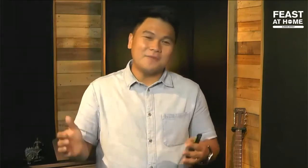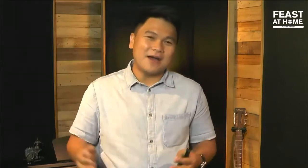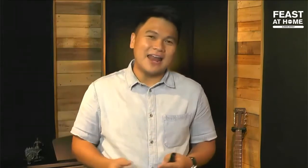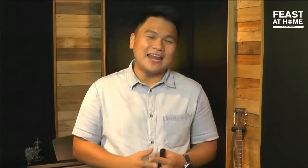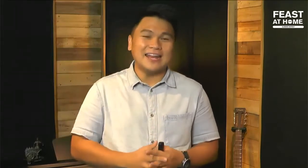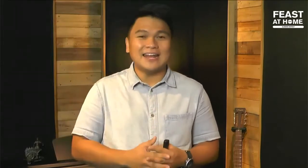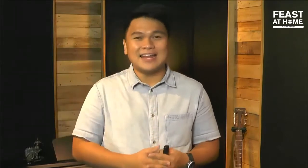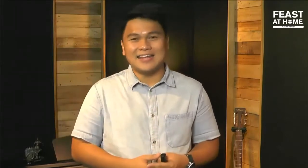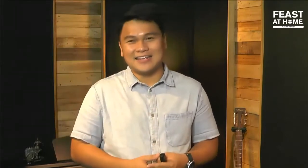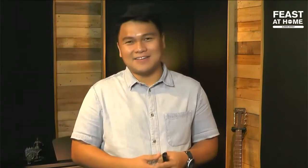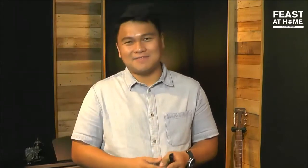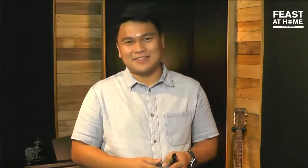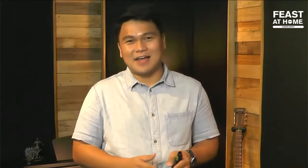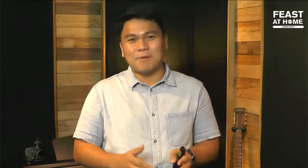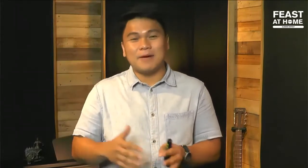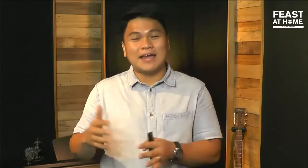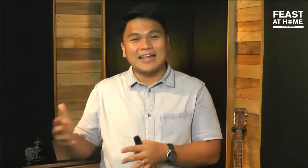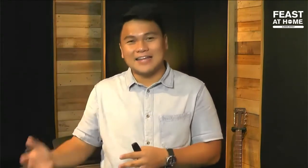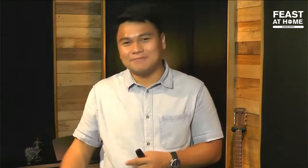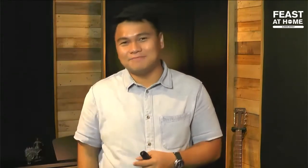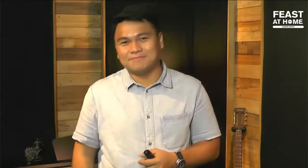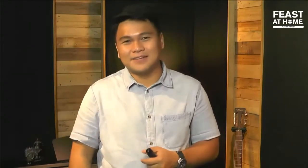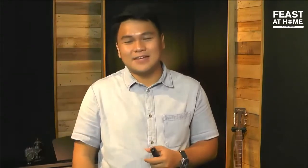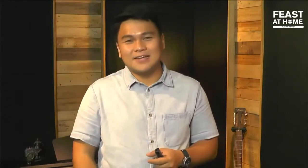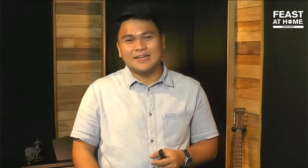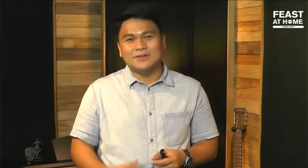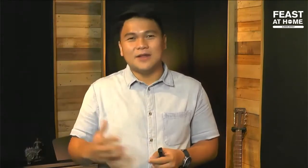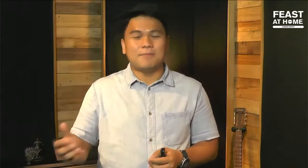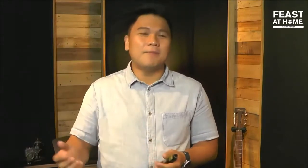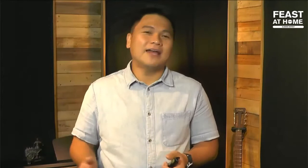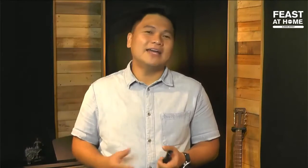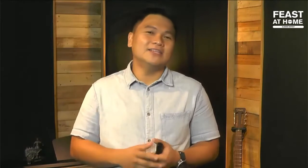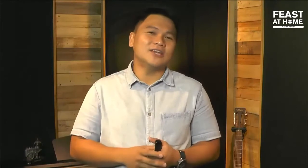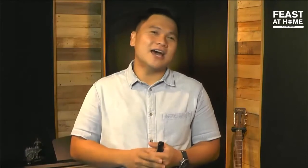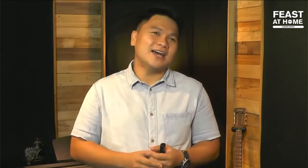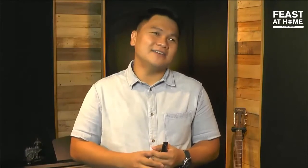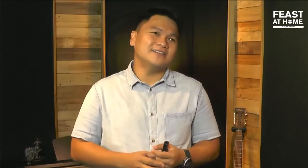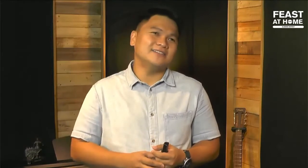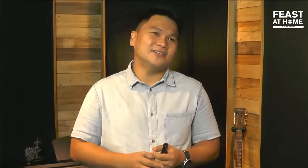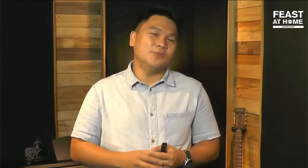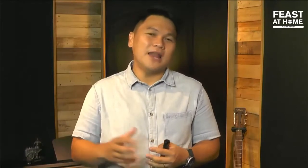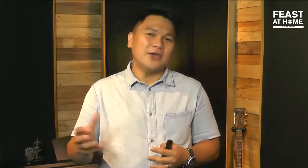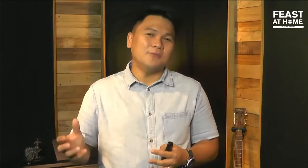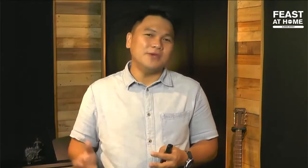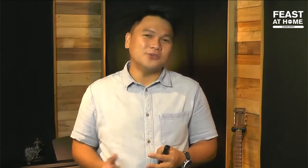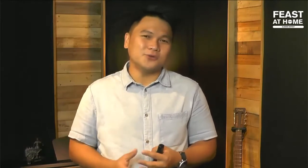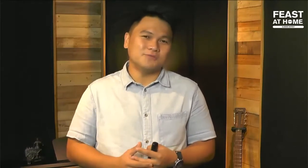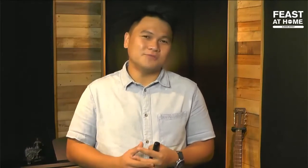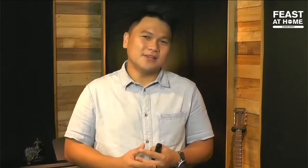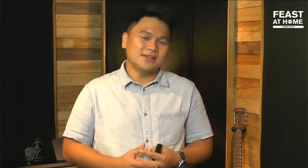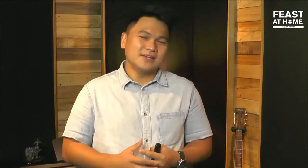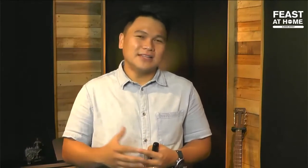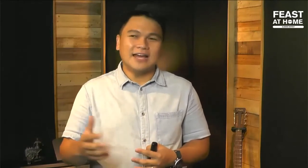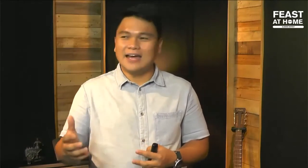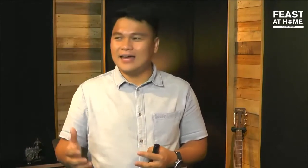gumana yung paalala ng nanay niya. Napabarkada. Nung napabarkada siya, lumala yung bisyo.